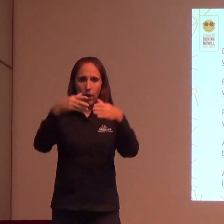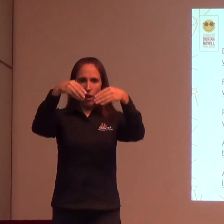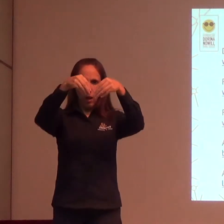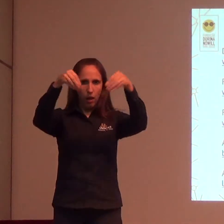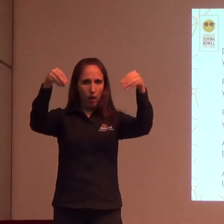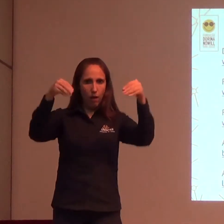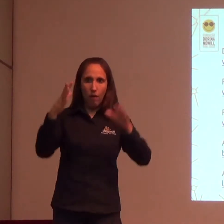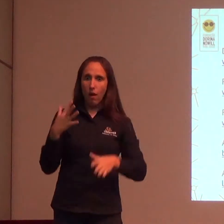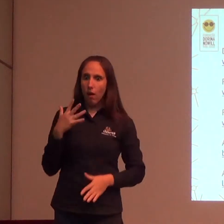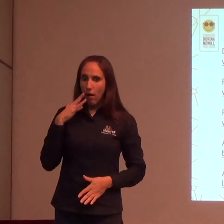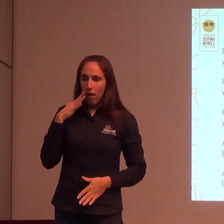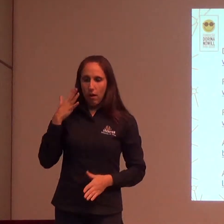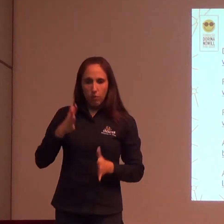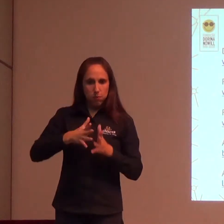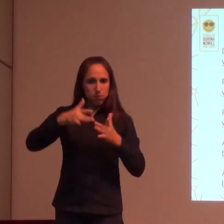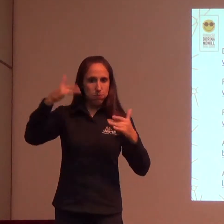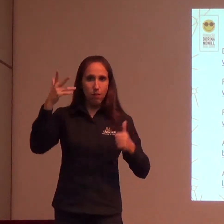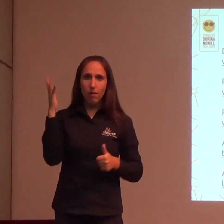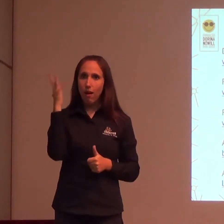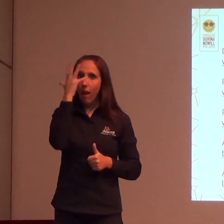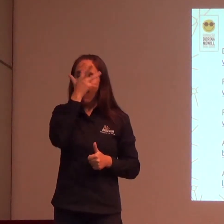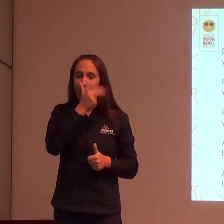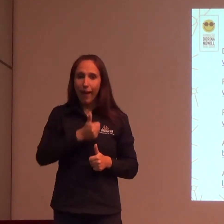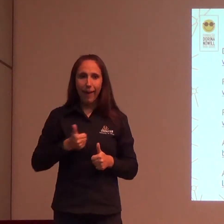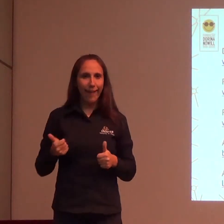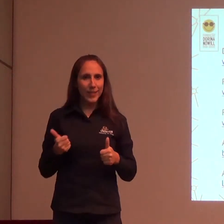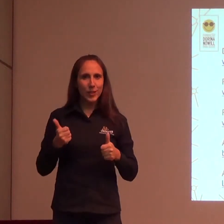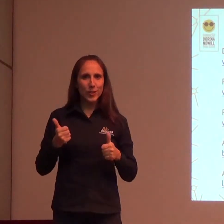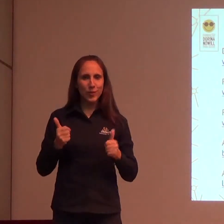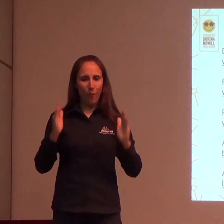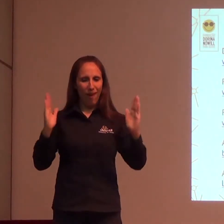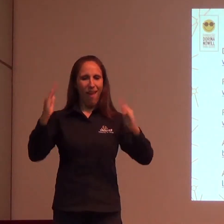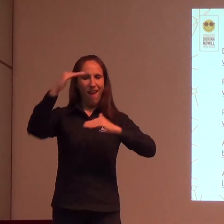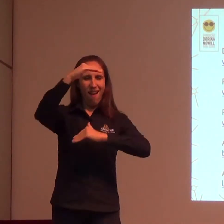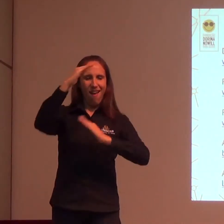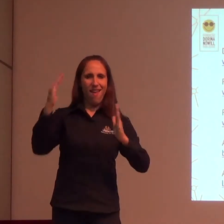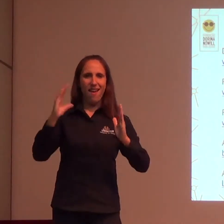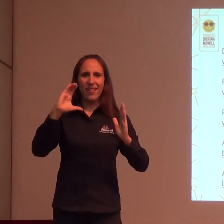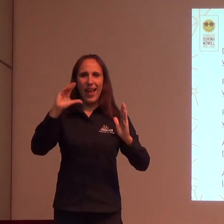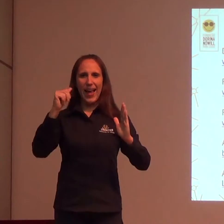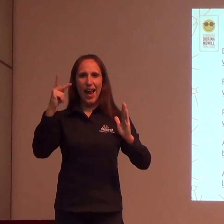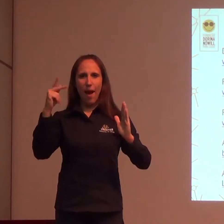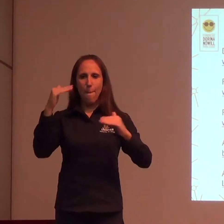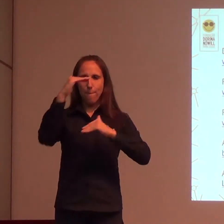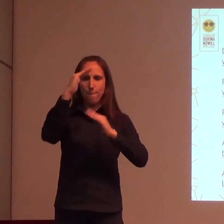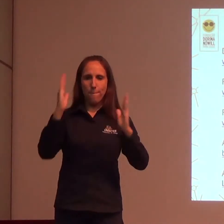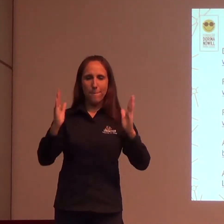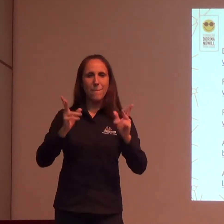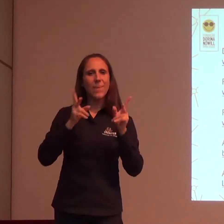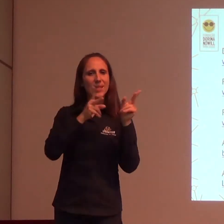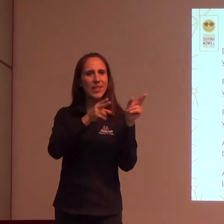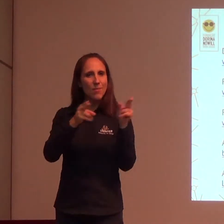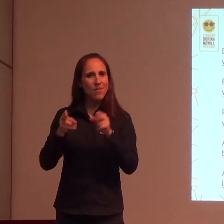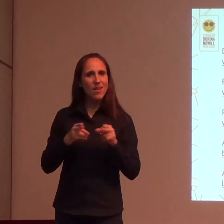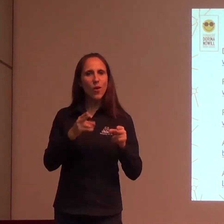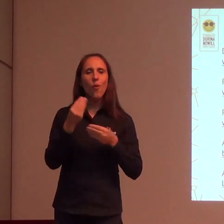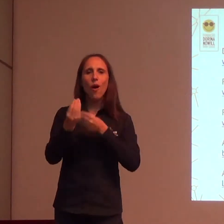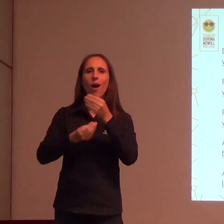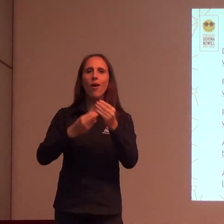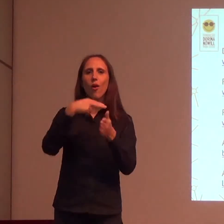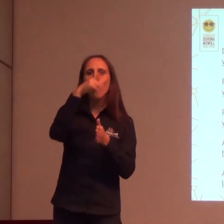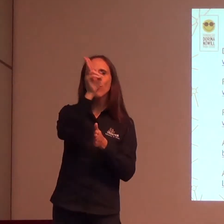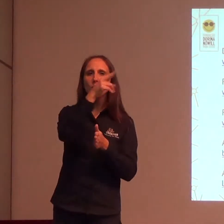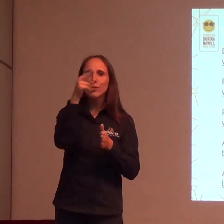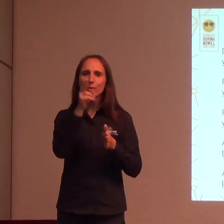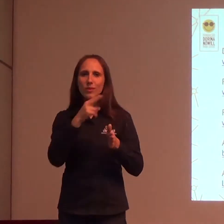nossa, que lindo, né, porque é um livrão grande. E a capa tem sempre a capa igual à capa do livro em tinta. E eu achava